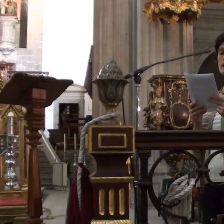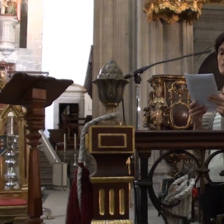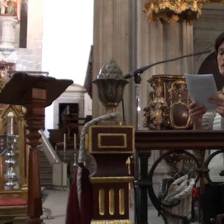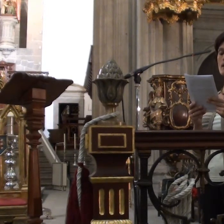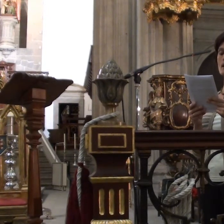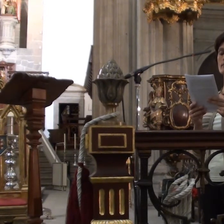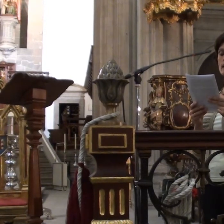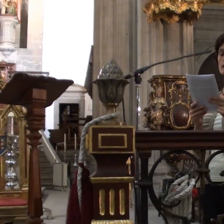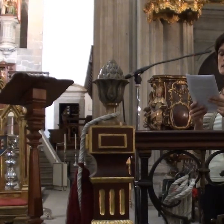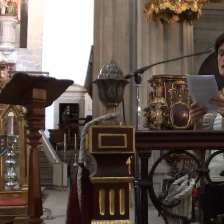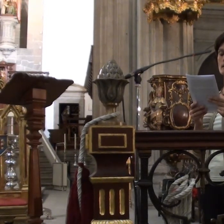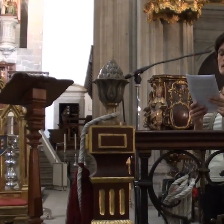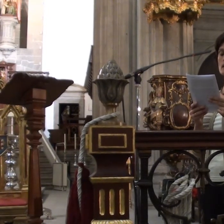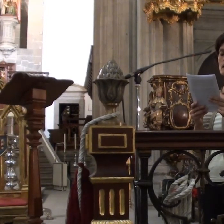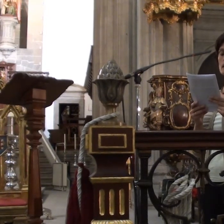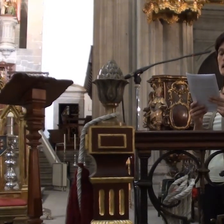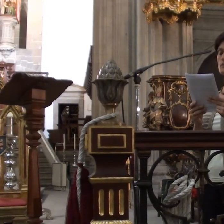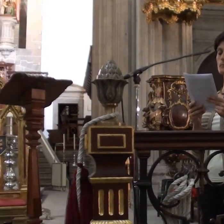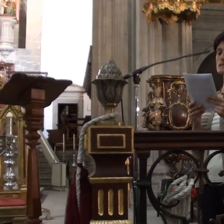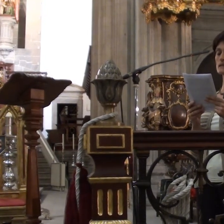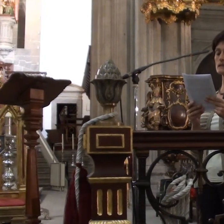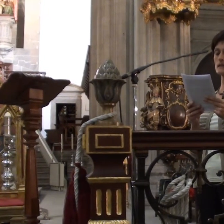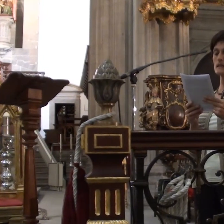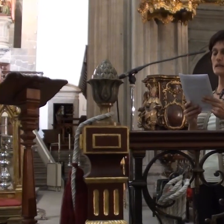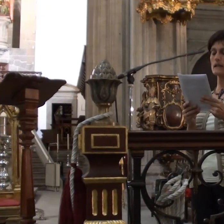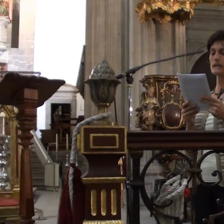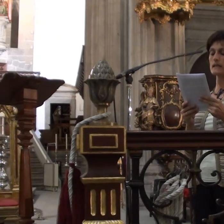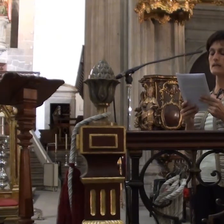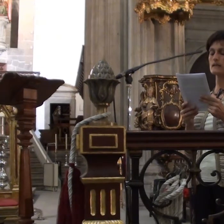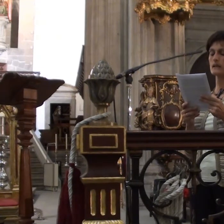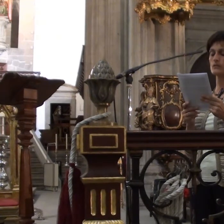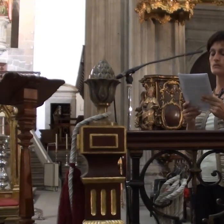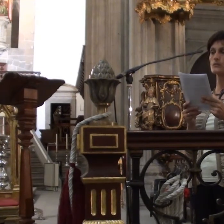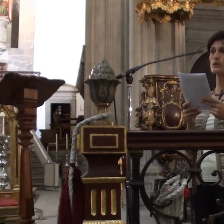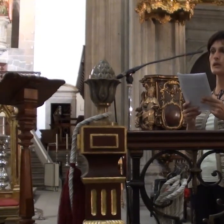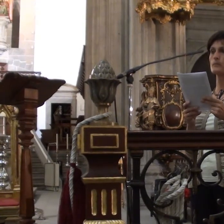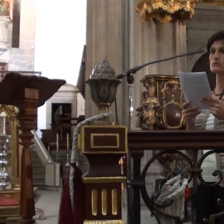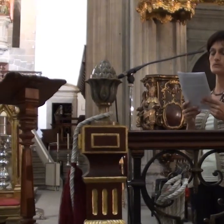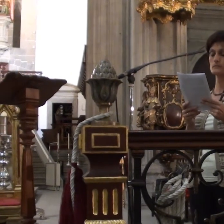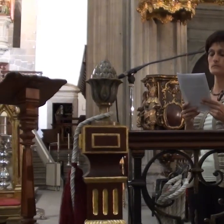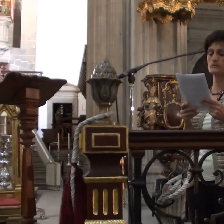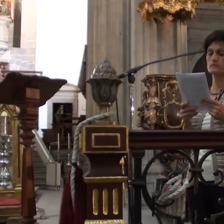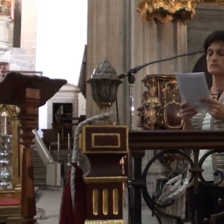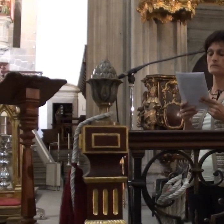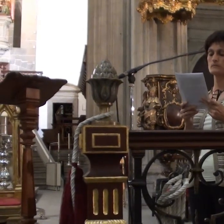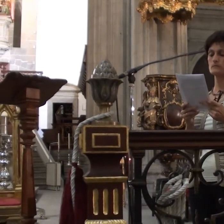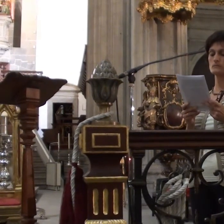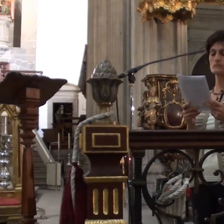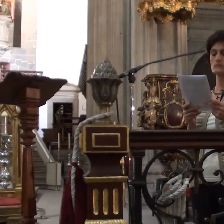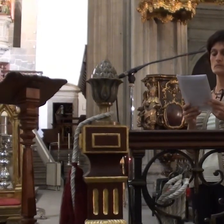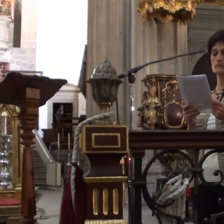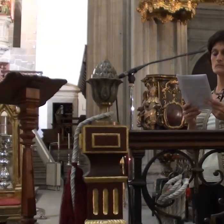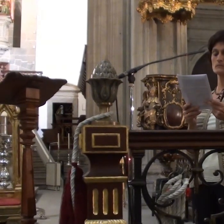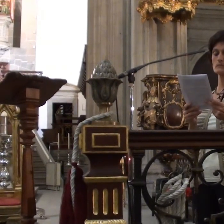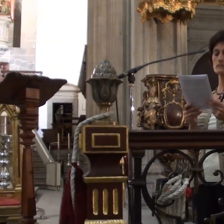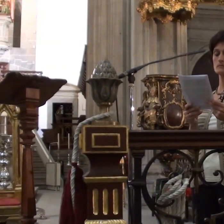a la llamada a evangelizar y hagamos presente La alegría del reino oremos escucha